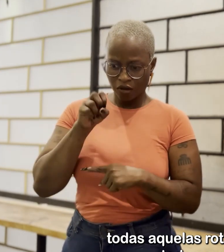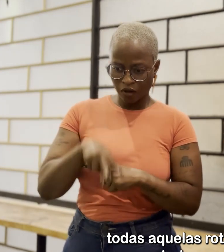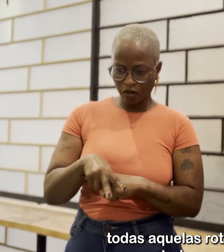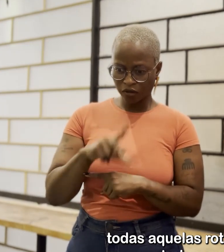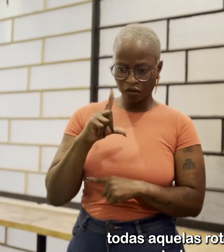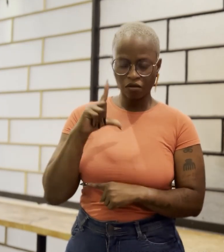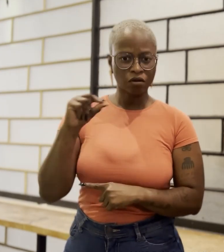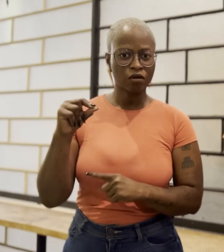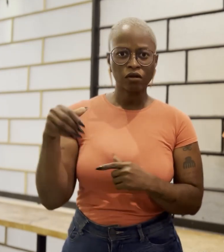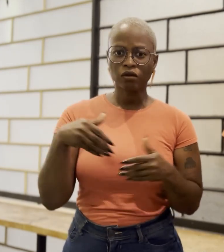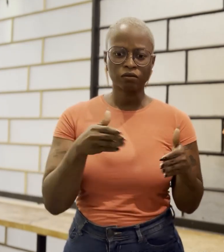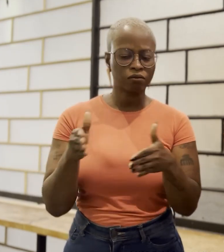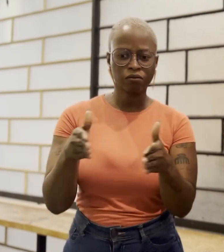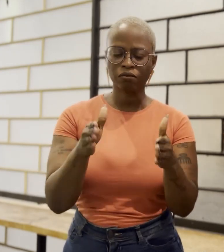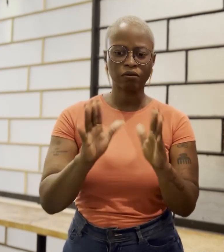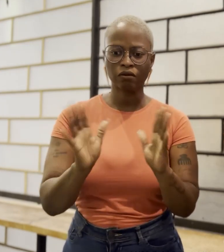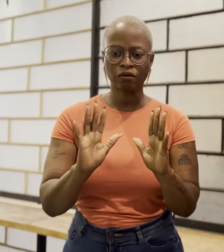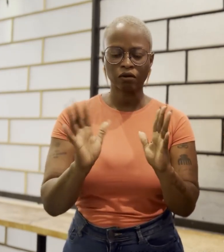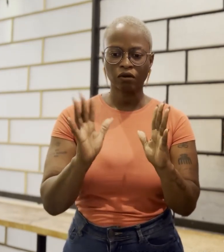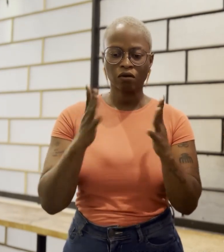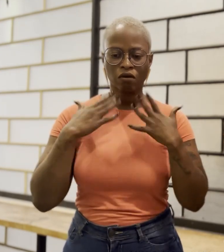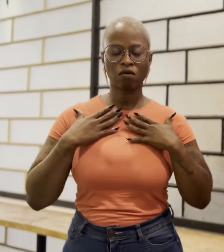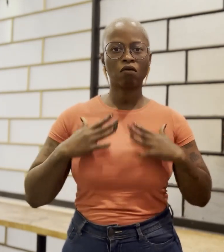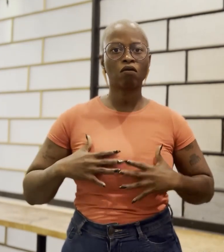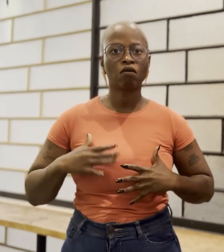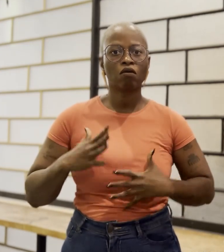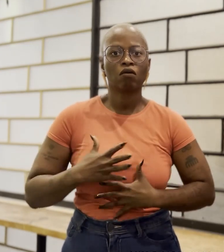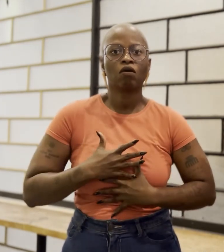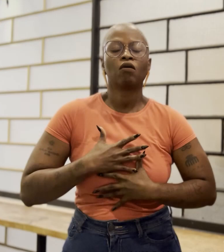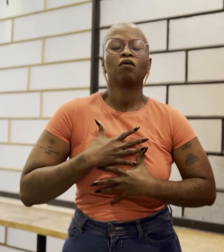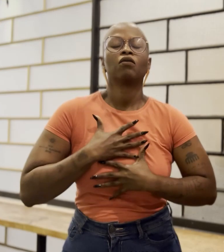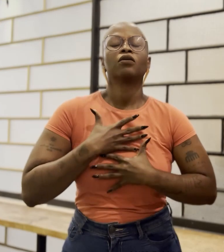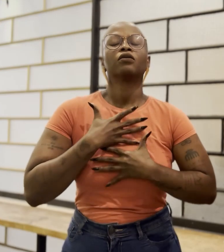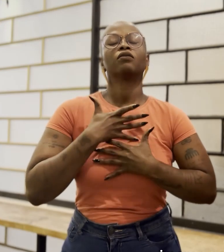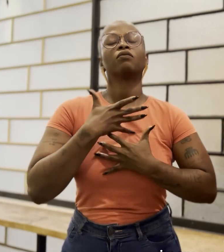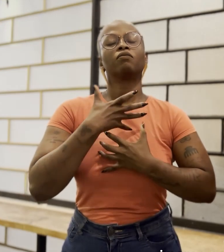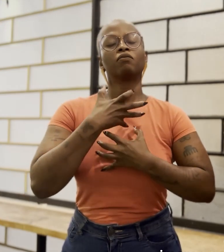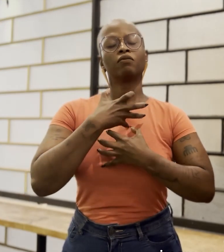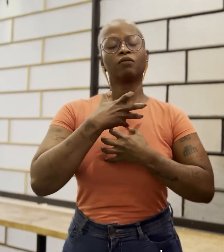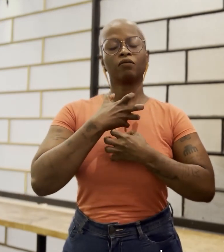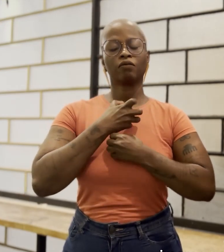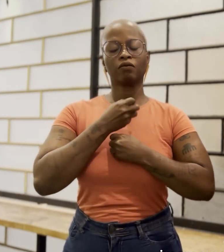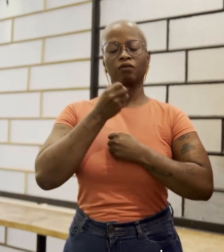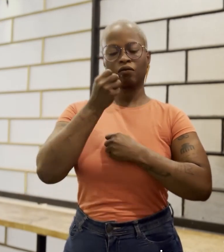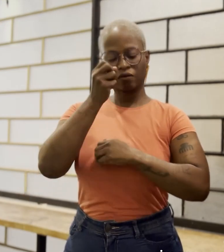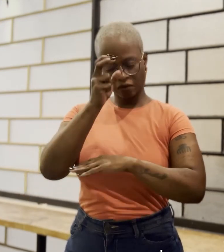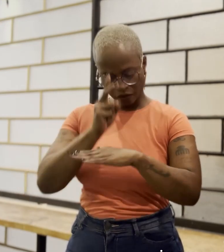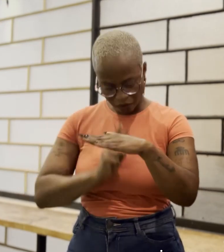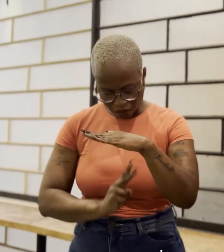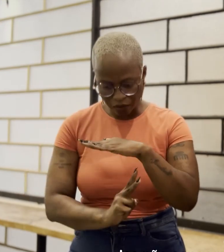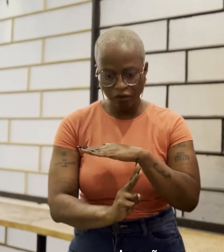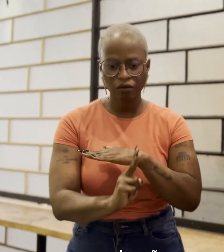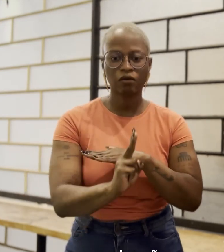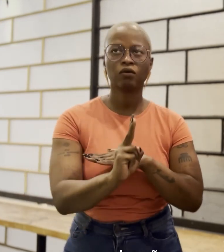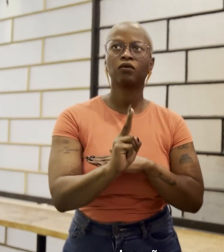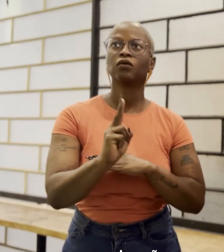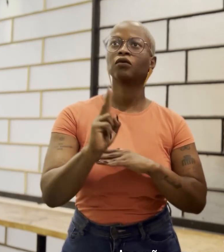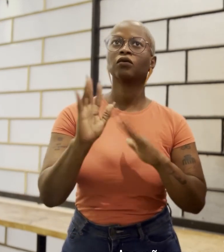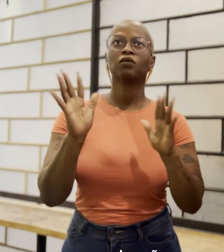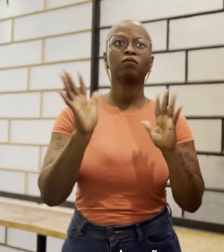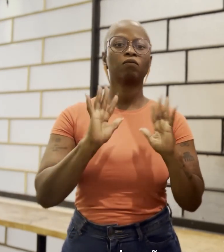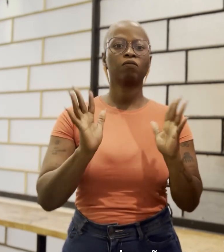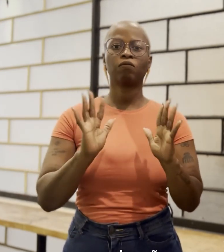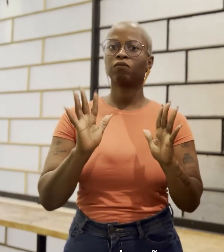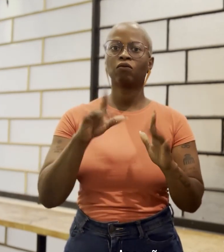aqueles caminhos, uma vez que o corpo deles estava imerso naquele labirinto, eles não